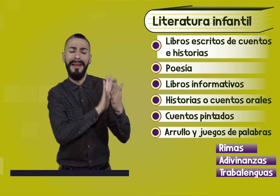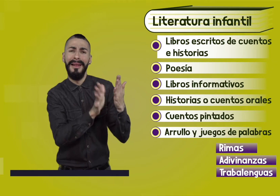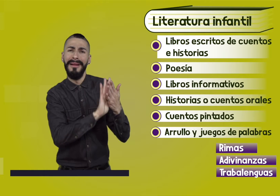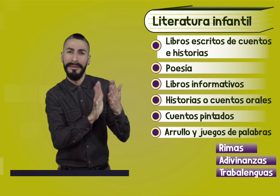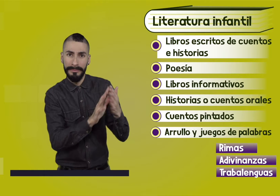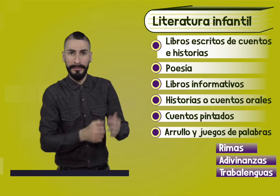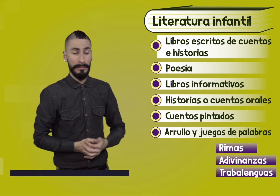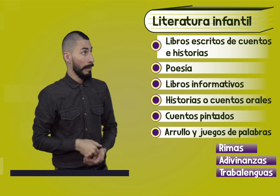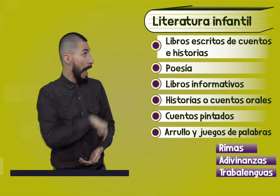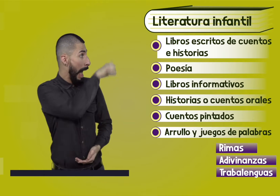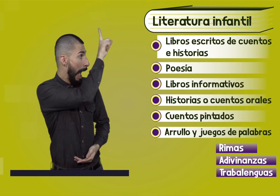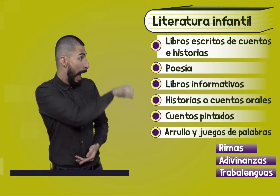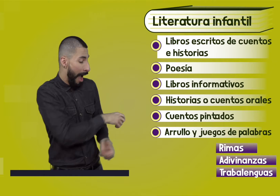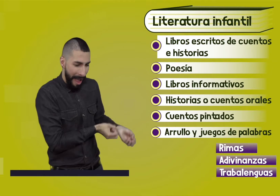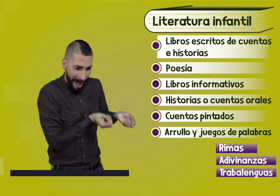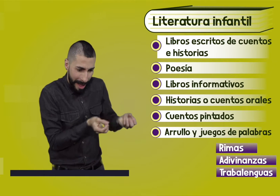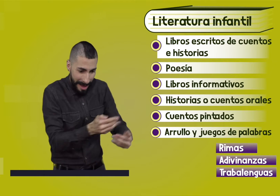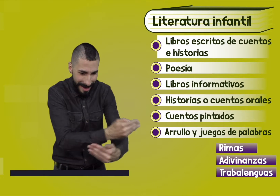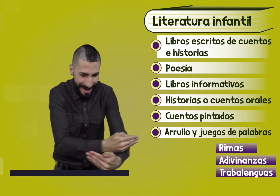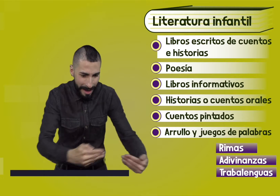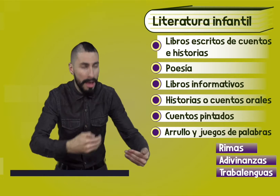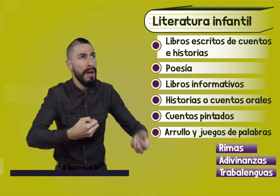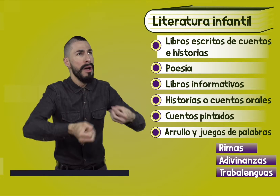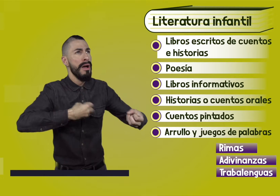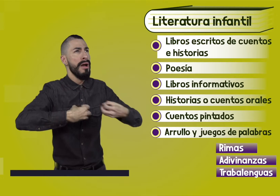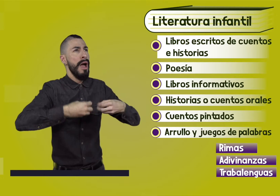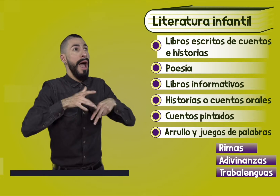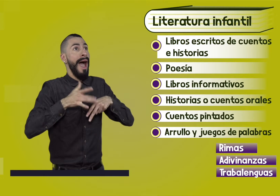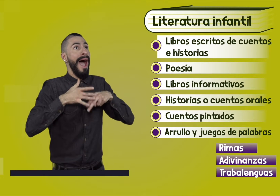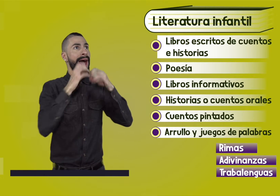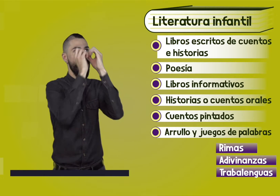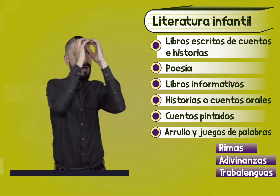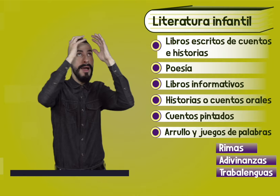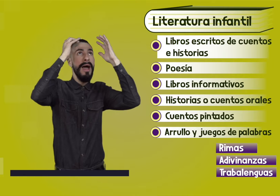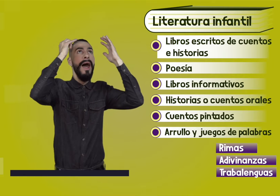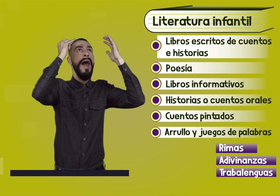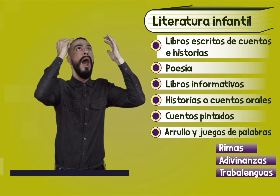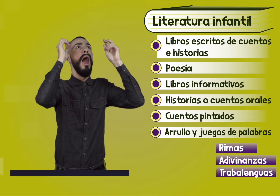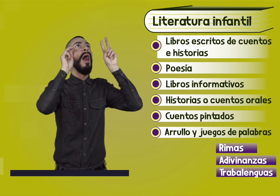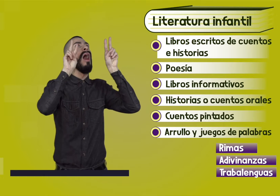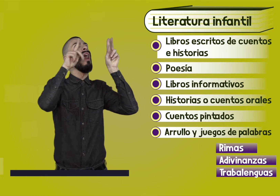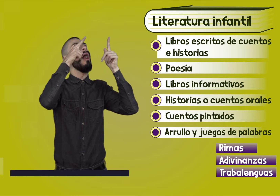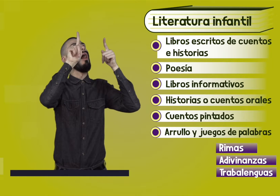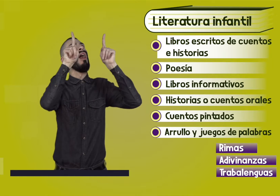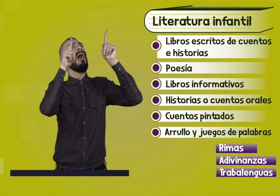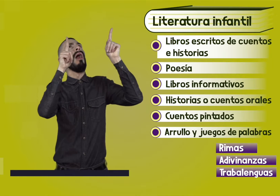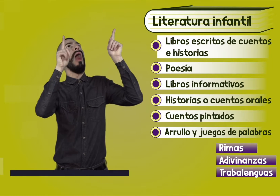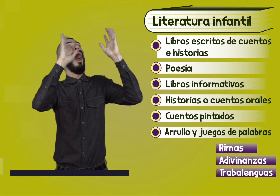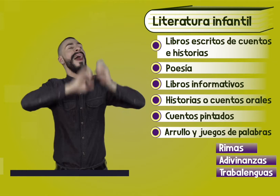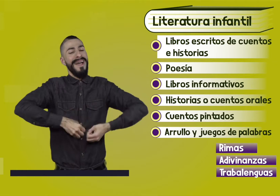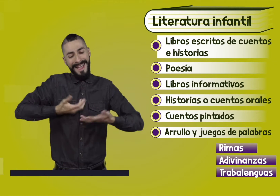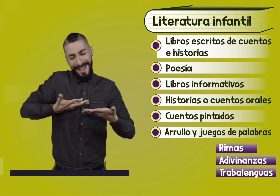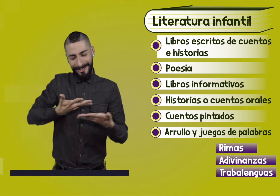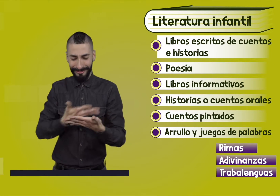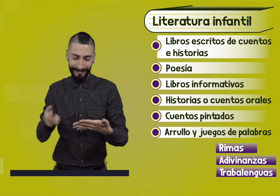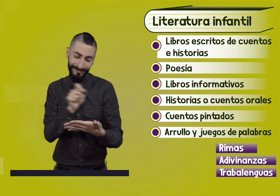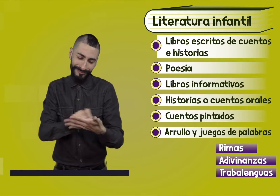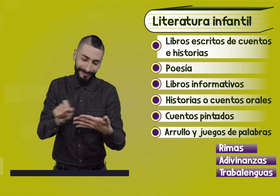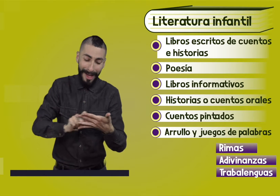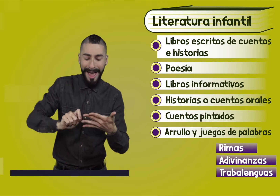y conversaciones con los niños. Esto a su vez potencia el uso de la imaginación y la fantasía en los niños y niñas, los invita a plasmar sus expresiones